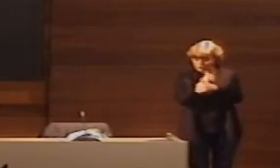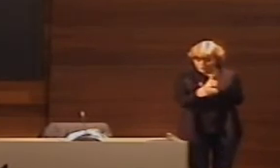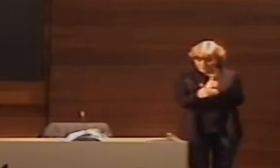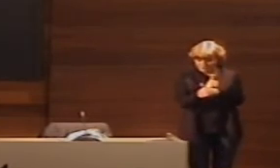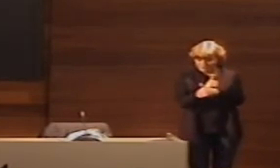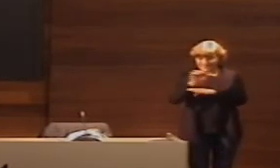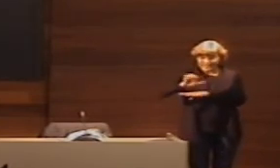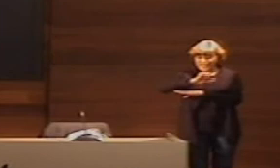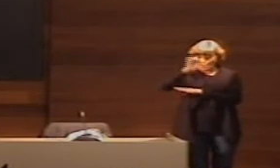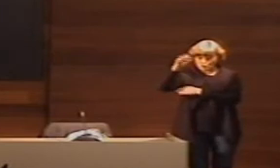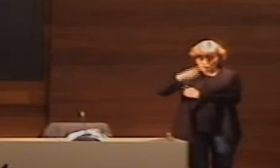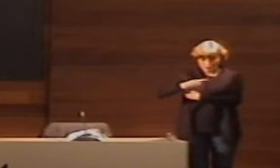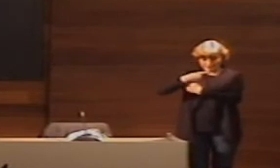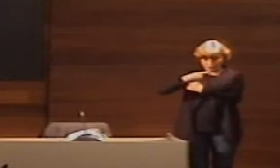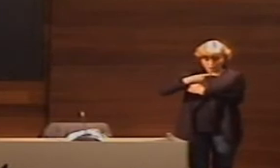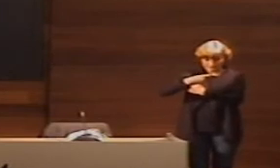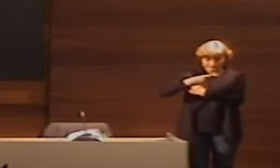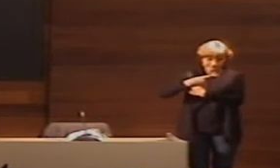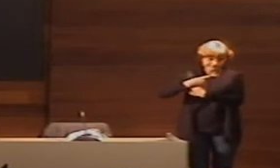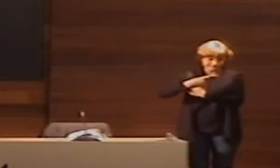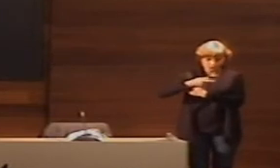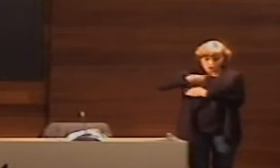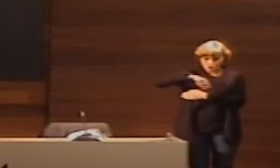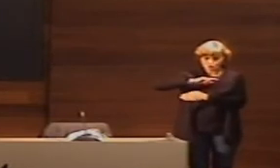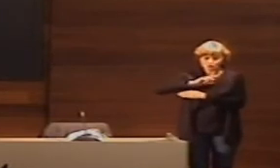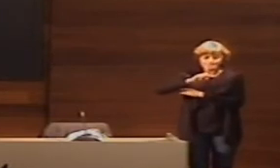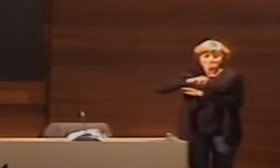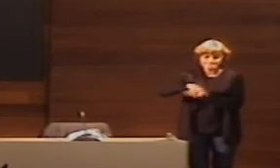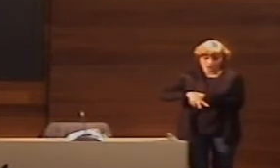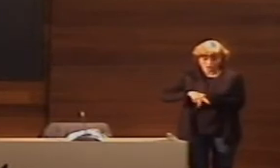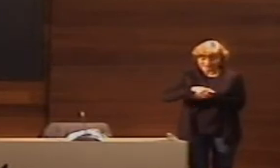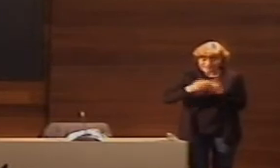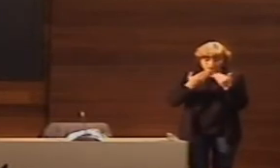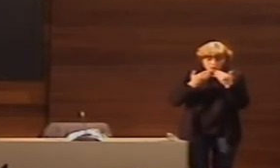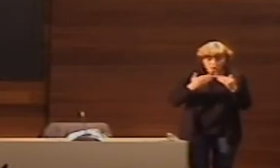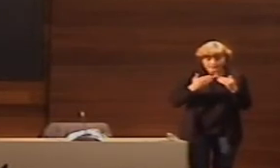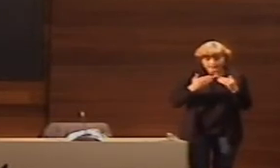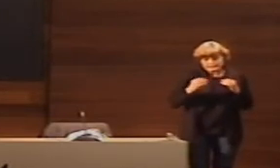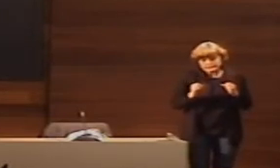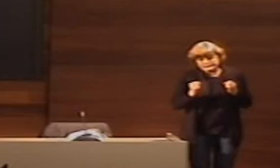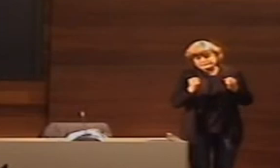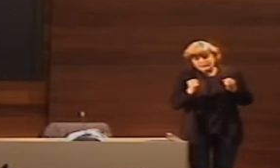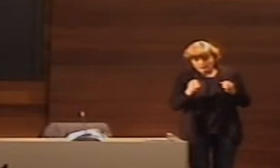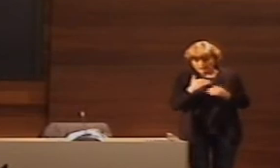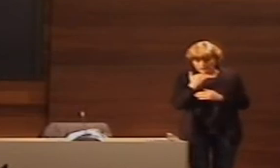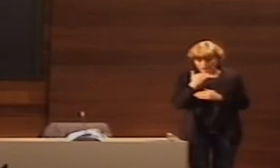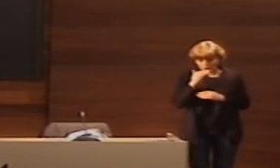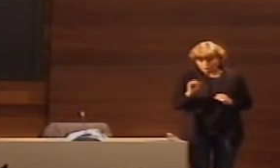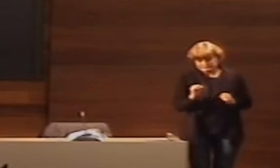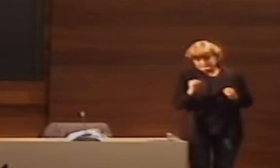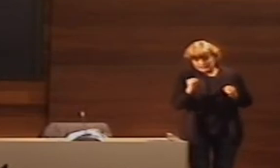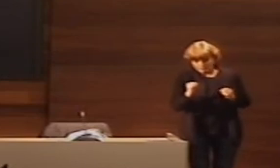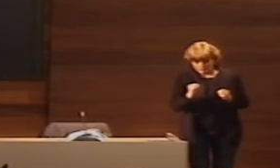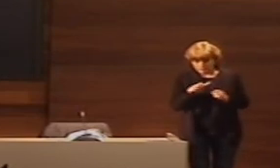cumplimiento de la directiva de vertederos. Esto es indiscutible, porque para eso sí que cuenta, para